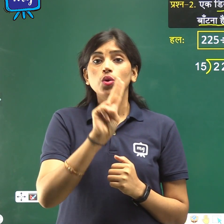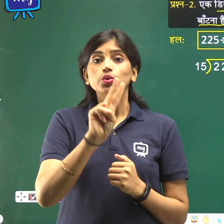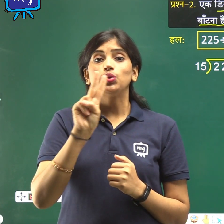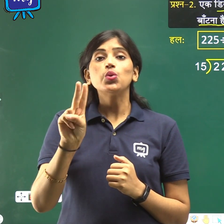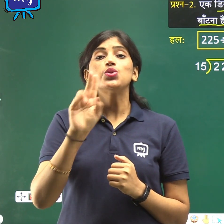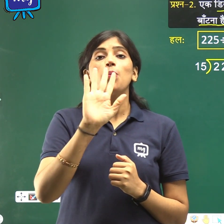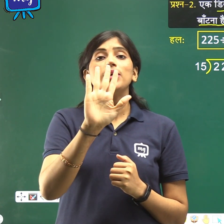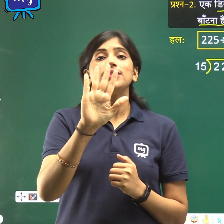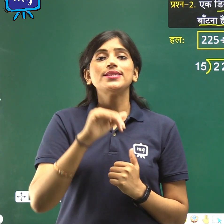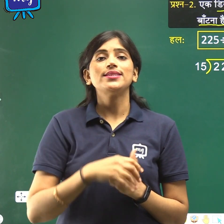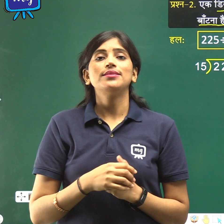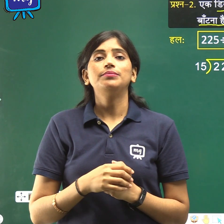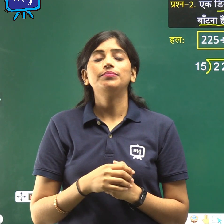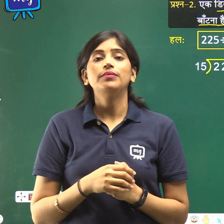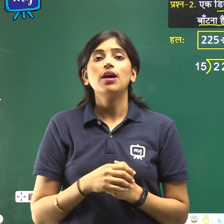225